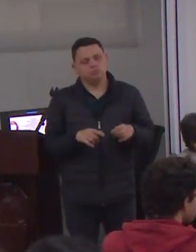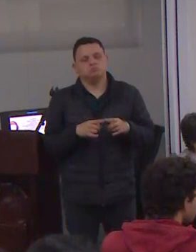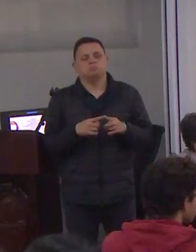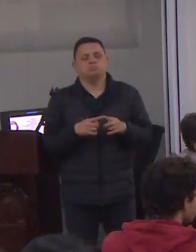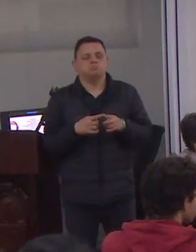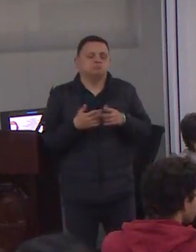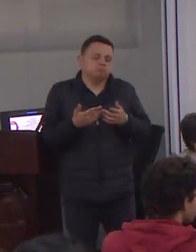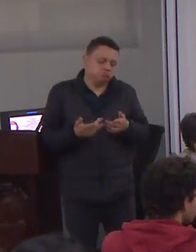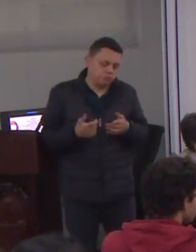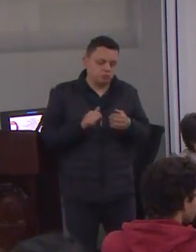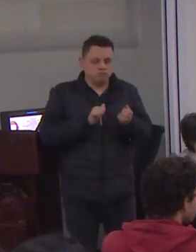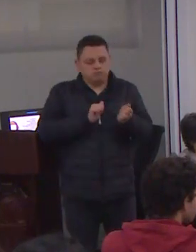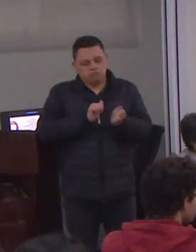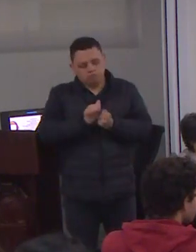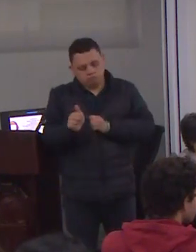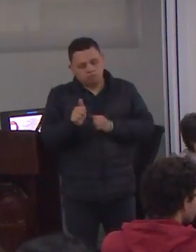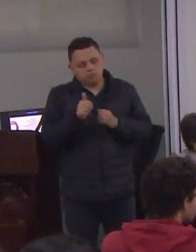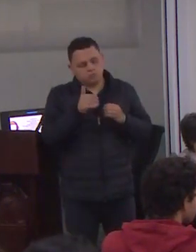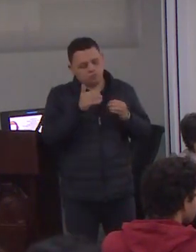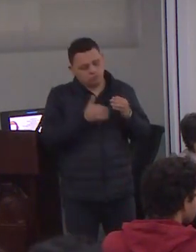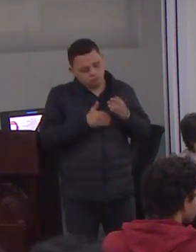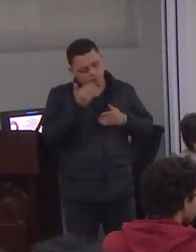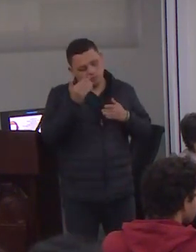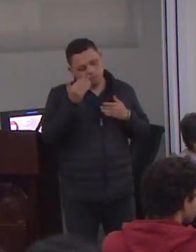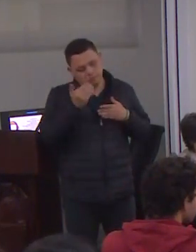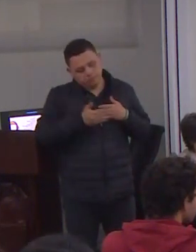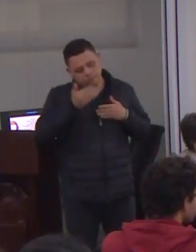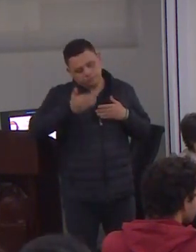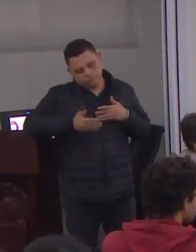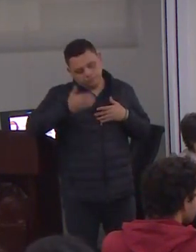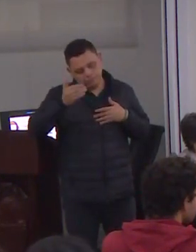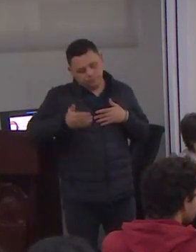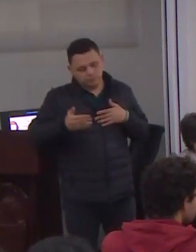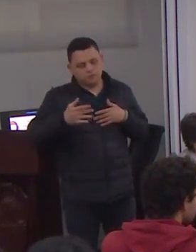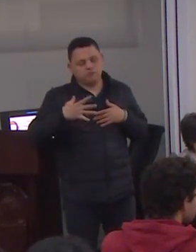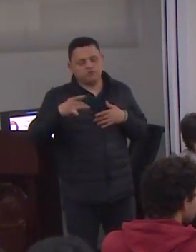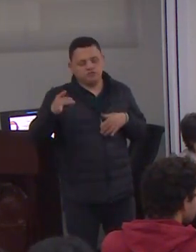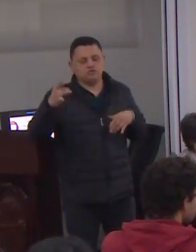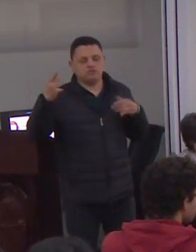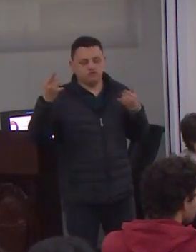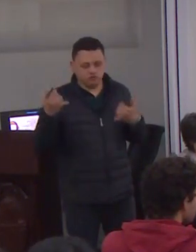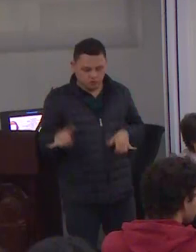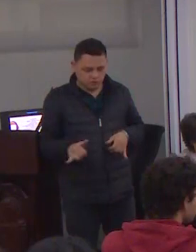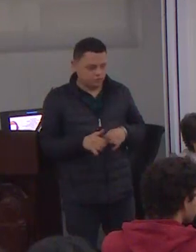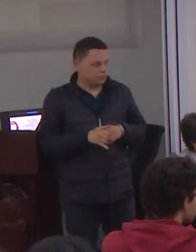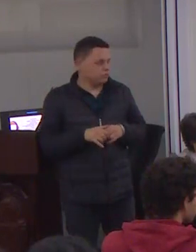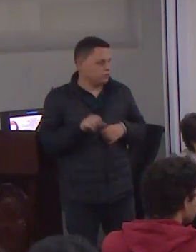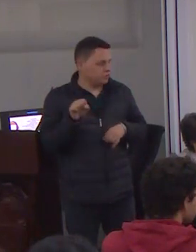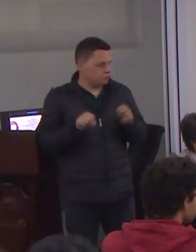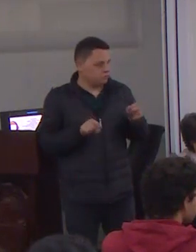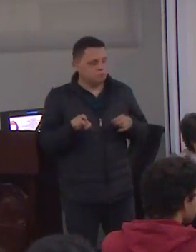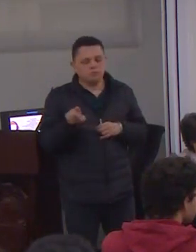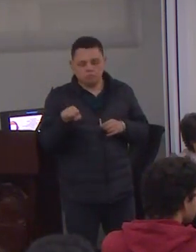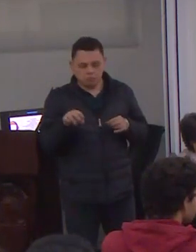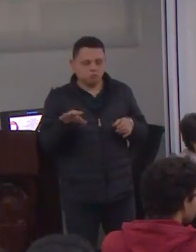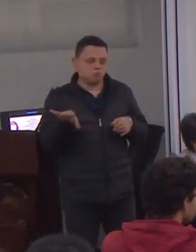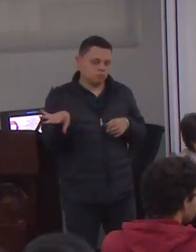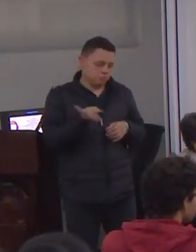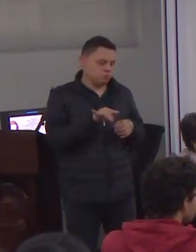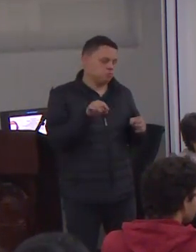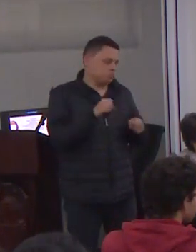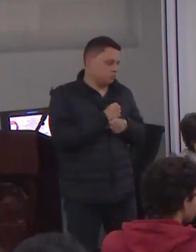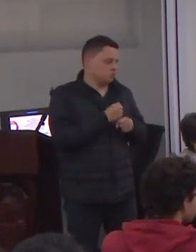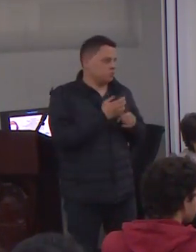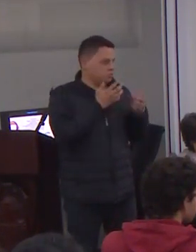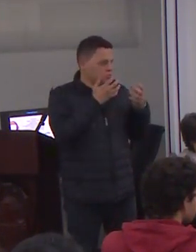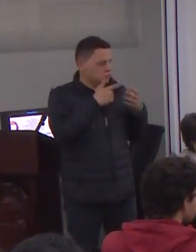digamos como pasar las fases iniciales quedan elegidos digamos disponibles como candidatos para ser ubicados en